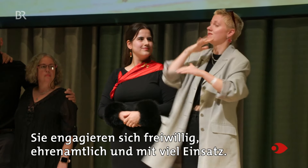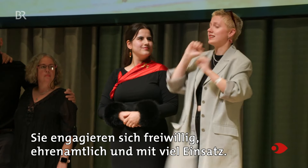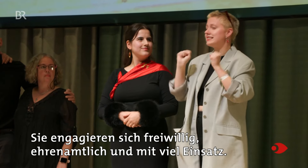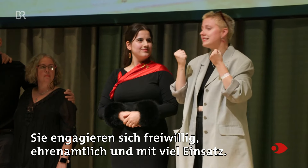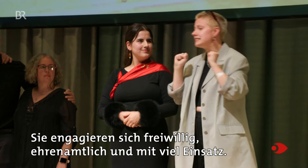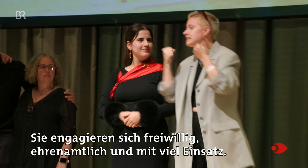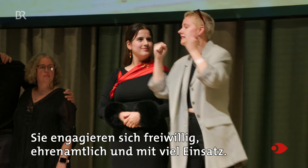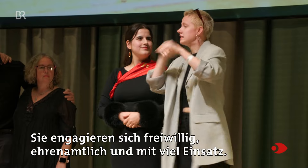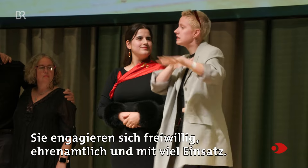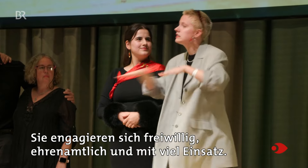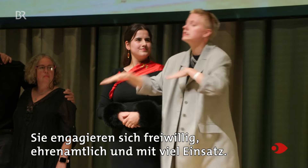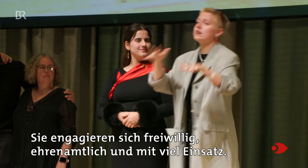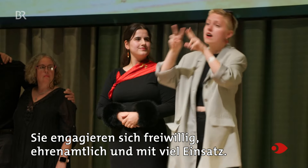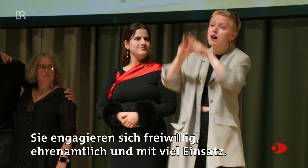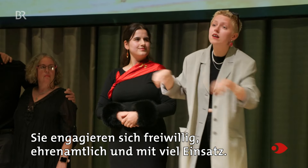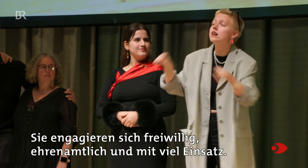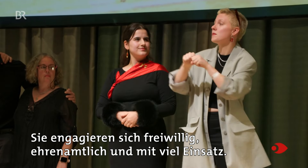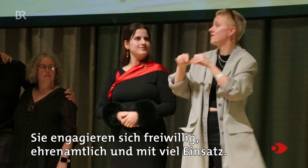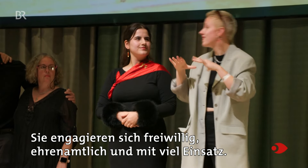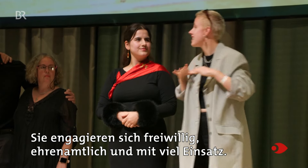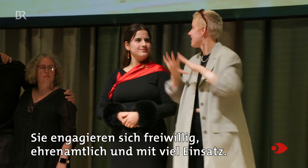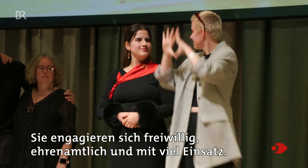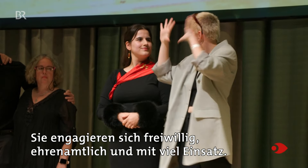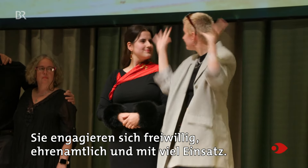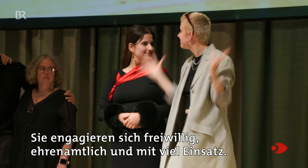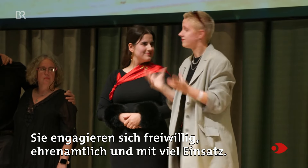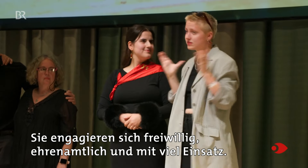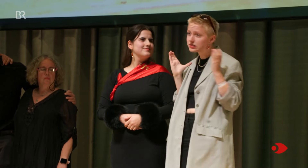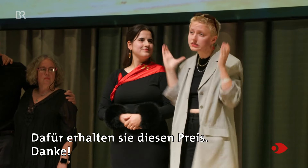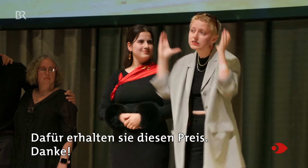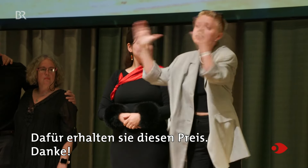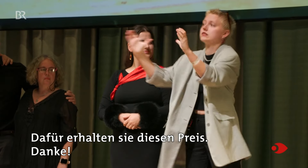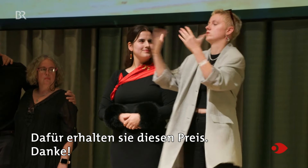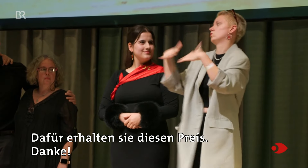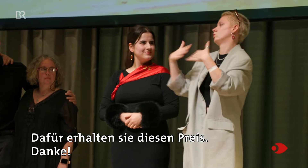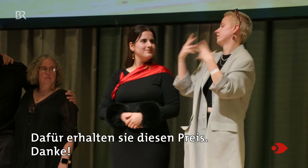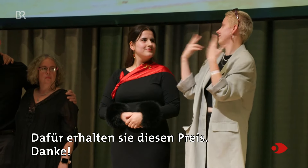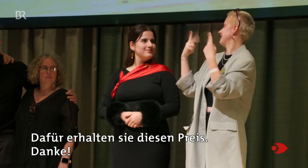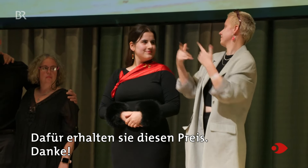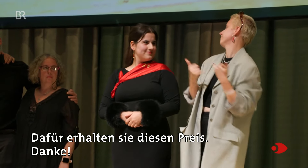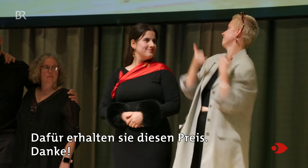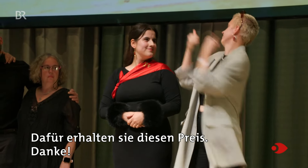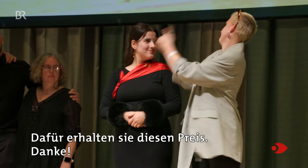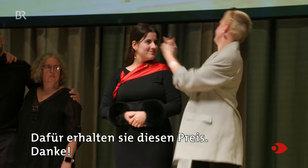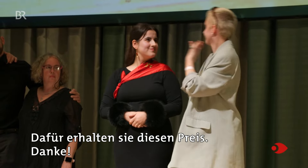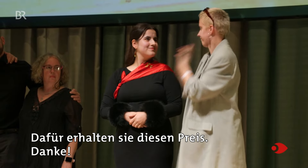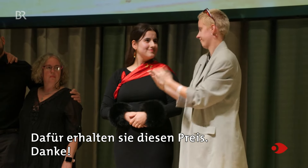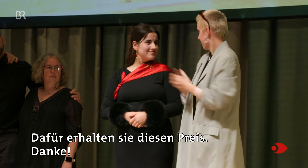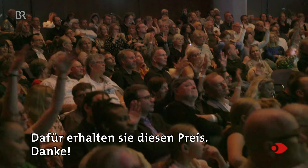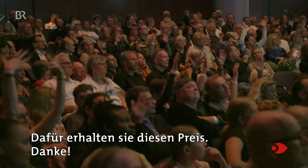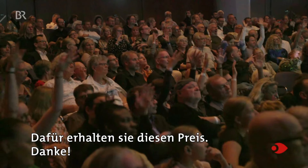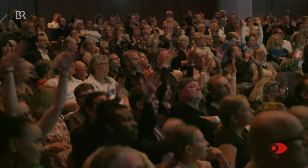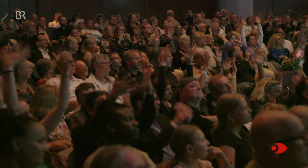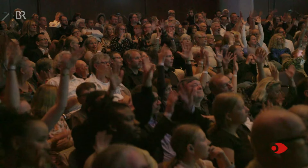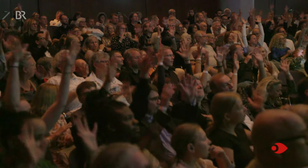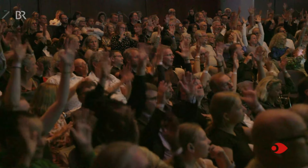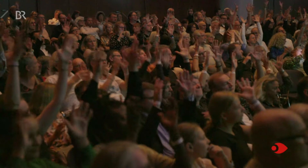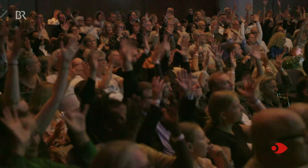Sie engagieren sich freiwillig, ehrenamtlich und mit viel Einsatz. Dafür erhalten sie diesen Preis. Danke.